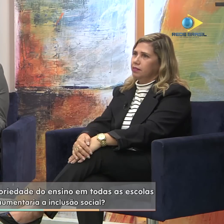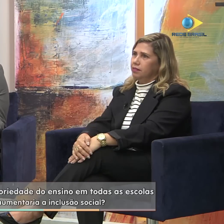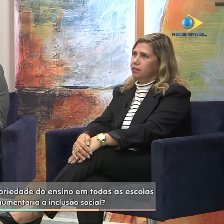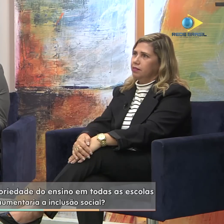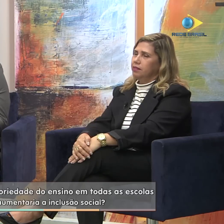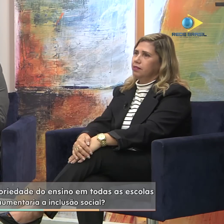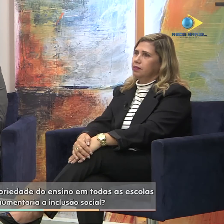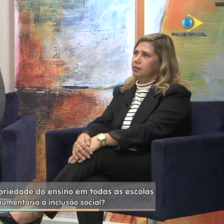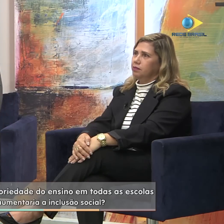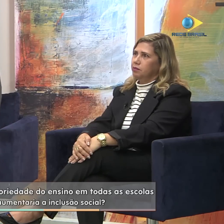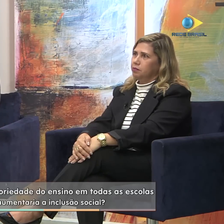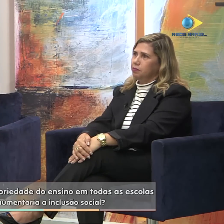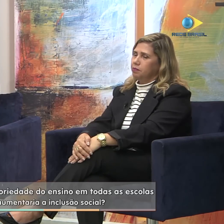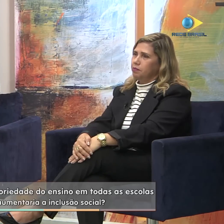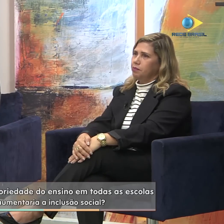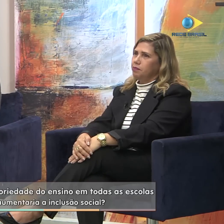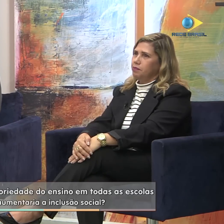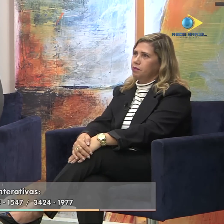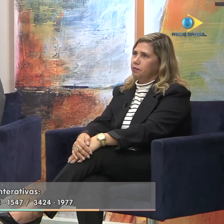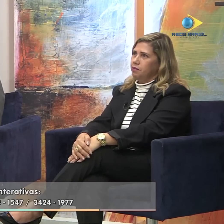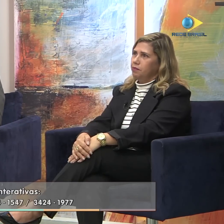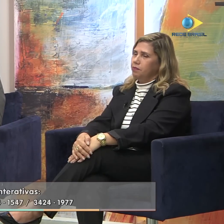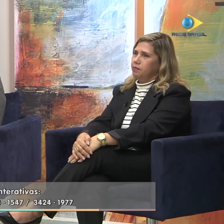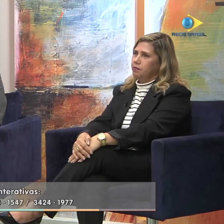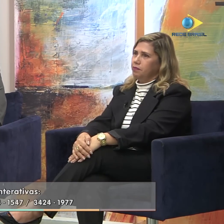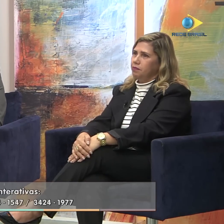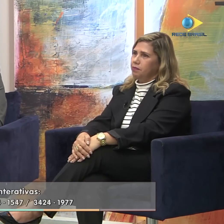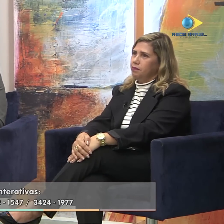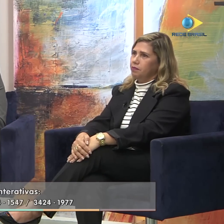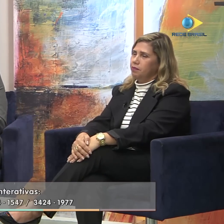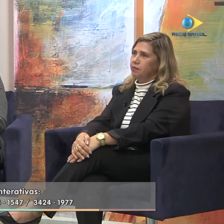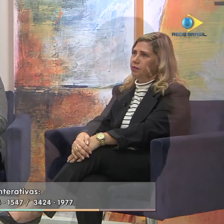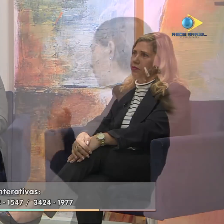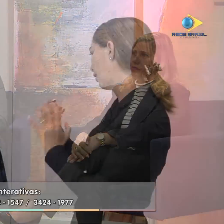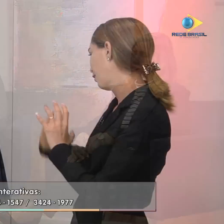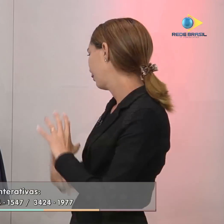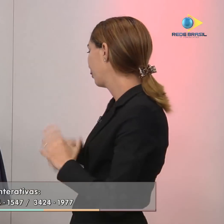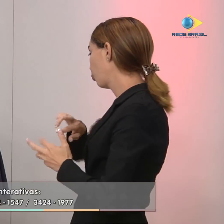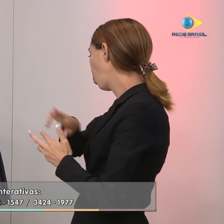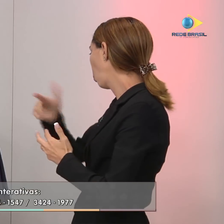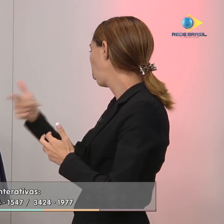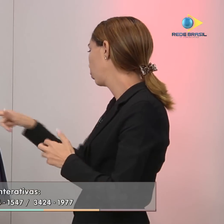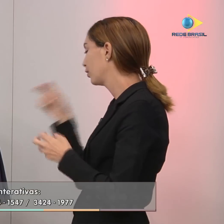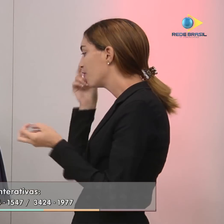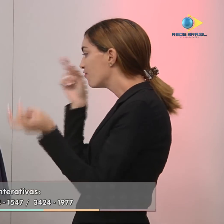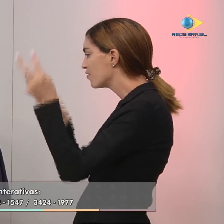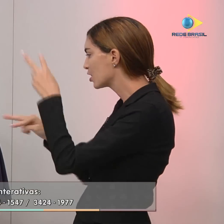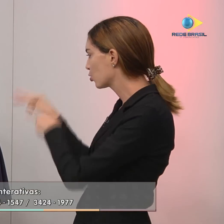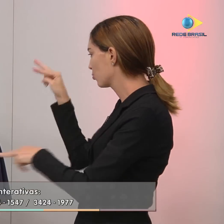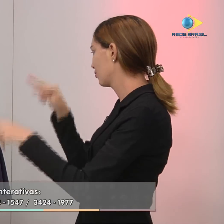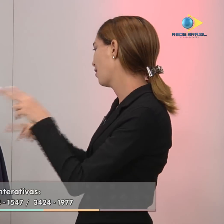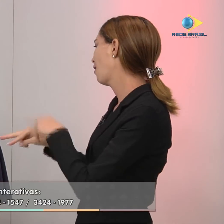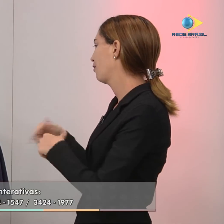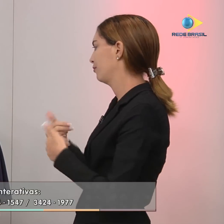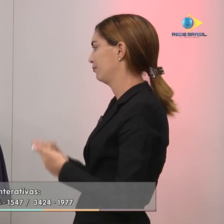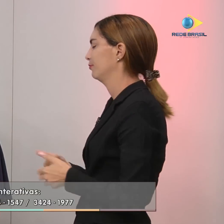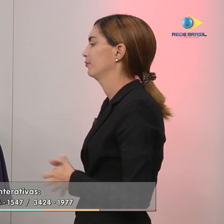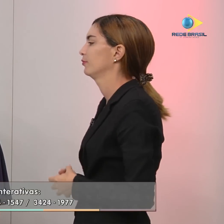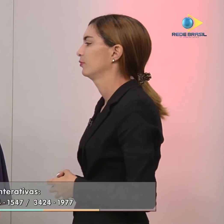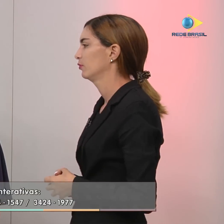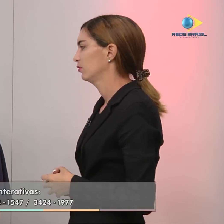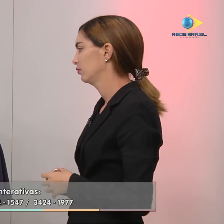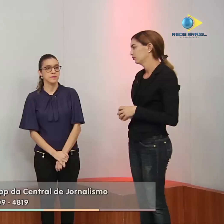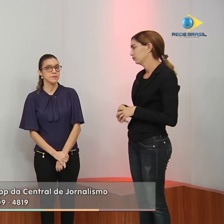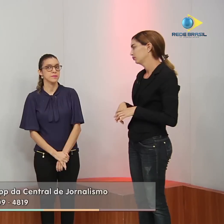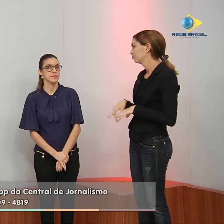auditiva, mas uma língua com outra modalidade, que é a modalidade visual espacial. Muito bem. Eu queria também